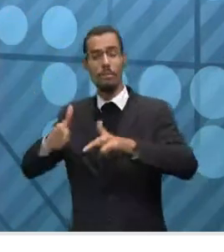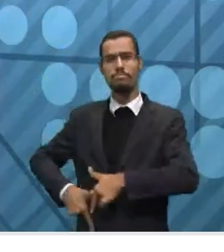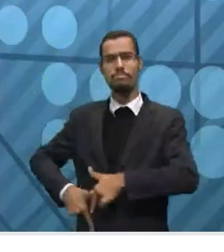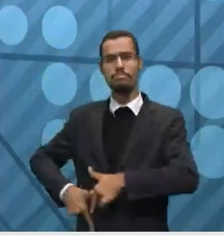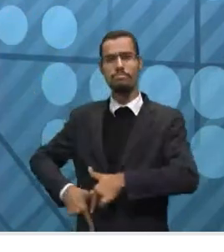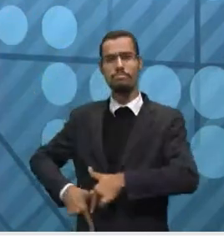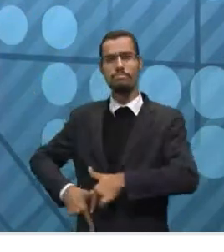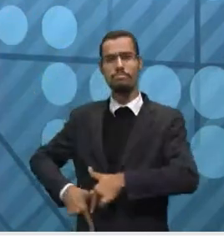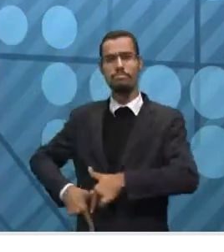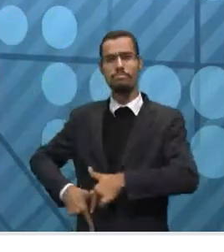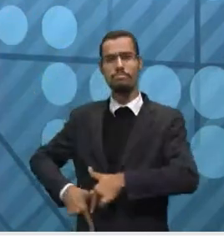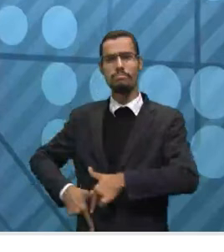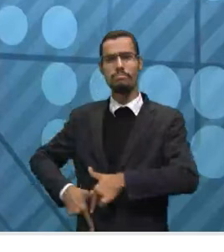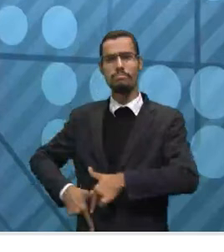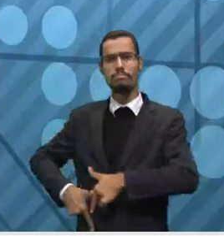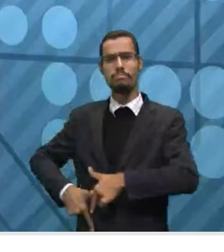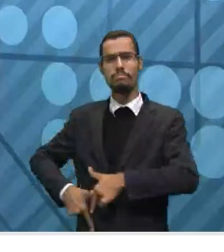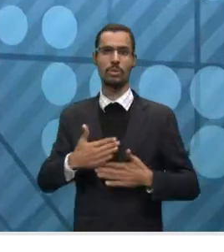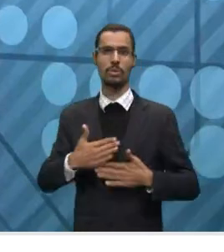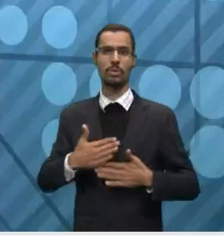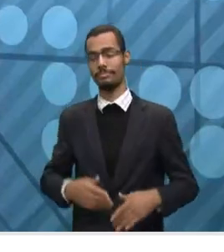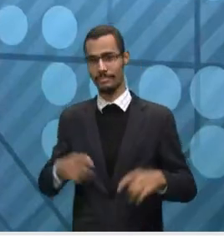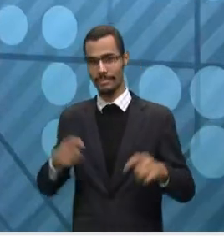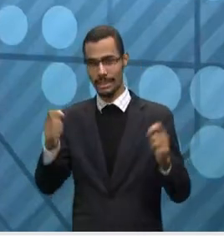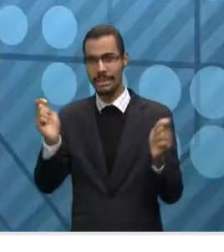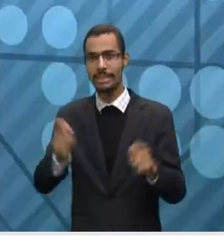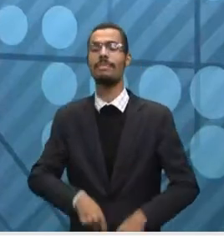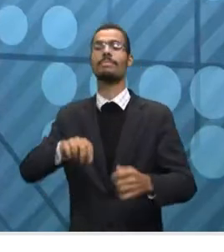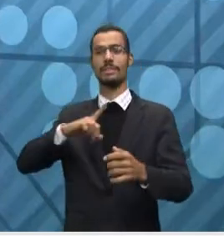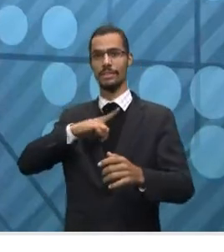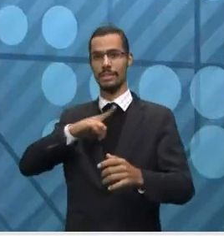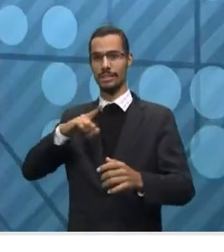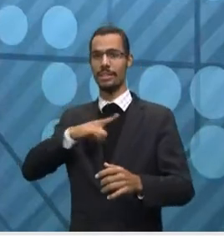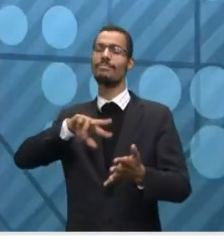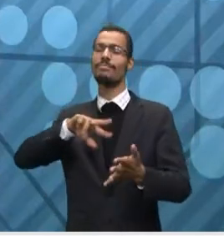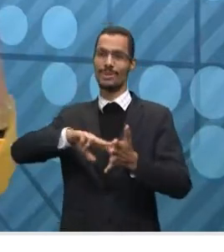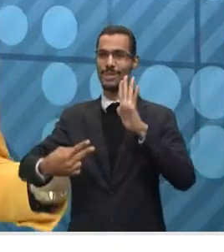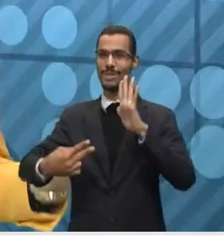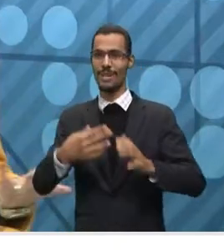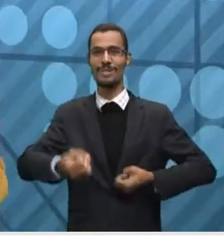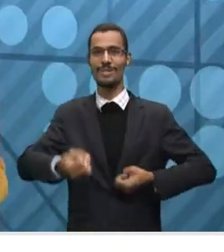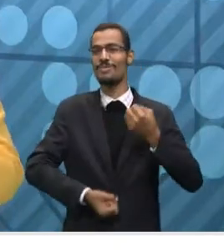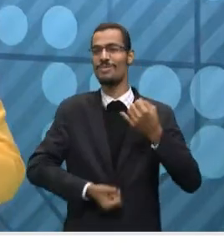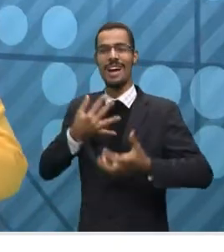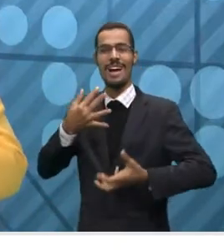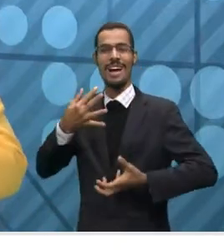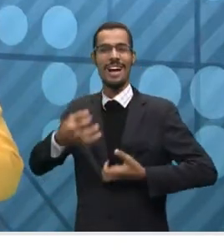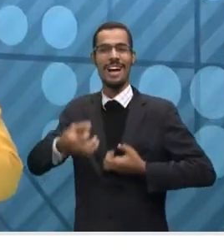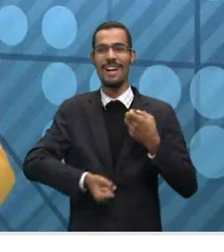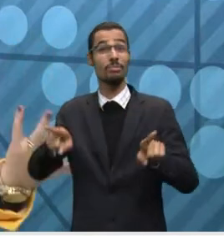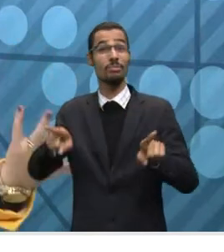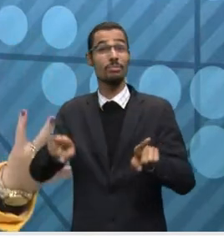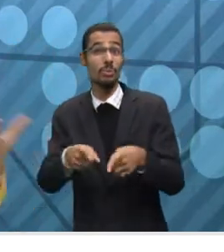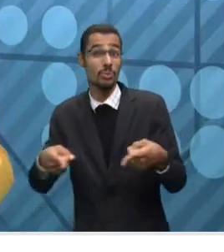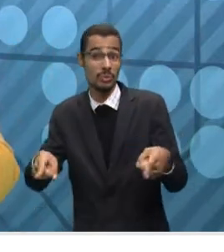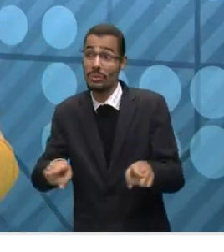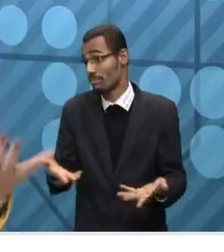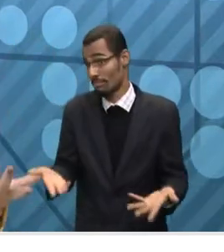o movimento, as expressões faciais e corporais que vão dar sentido para aquela melodia, se música, para uma